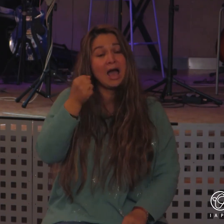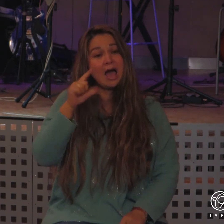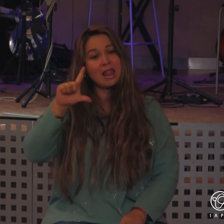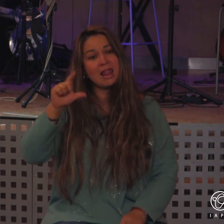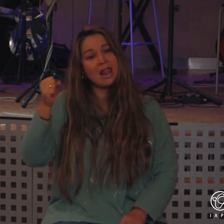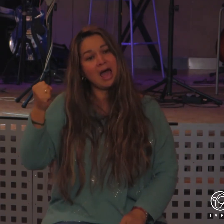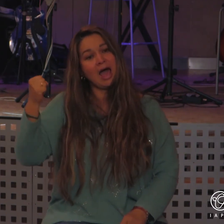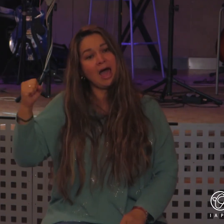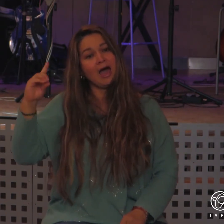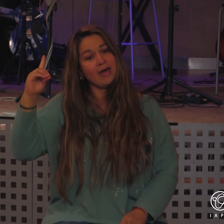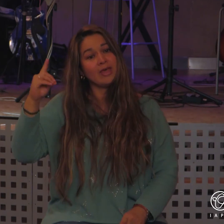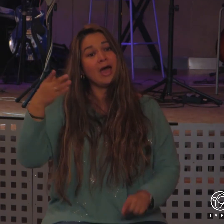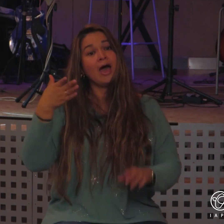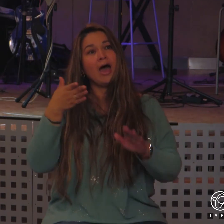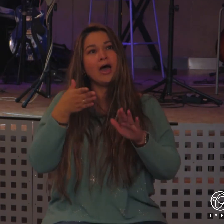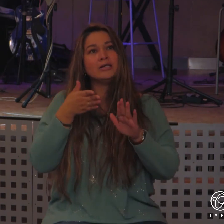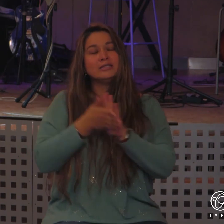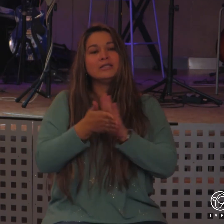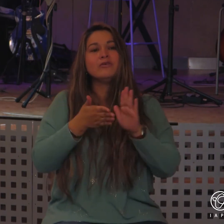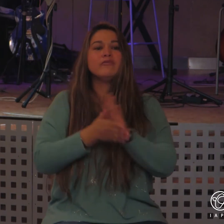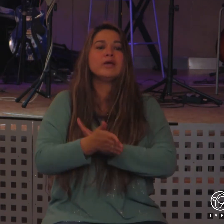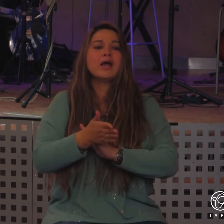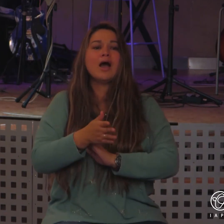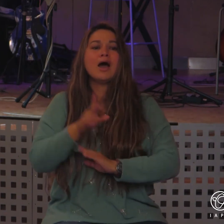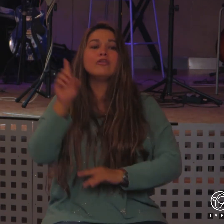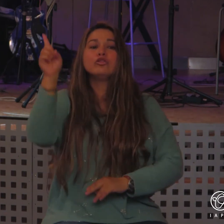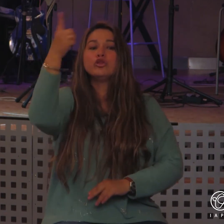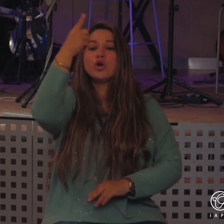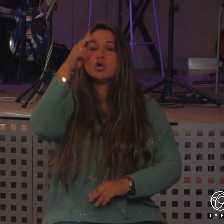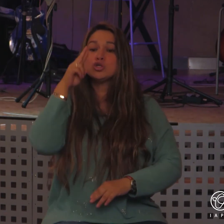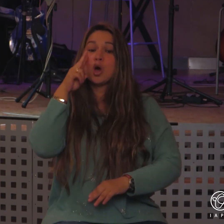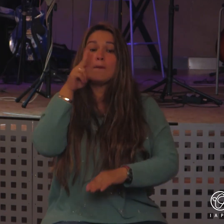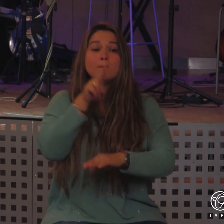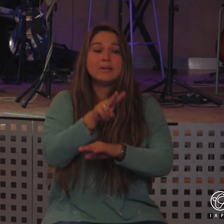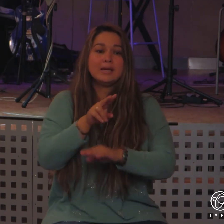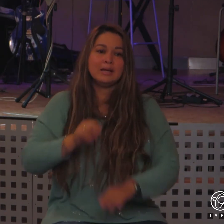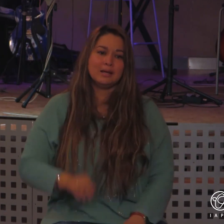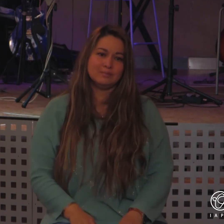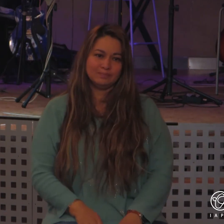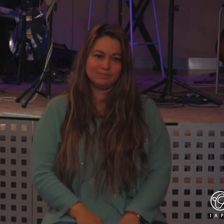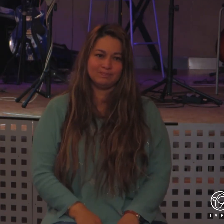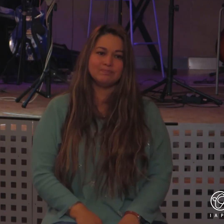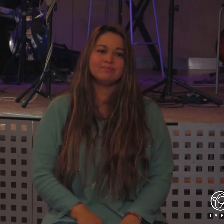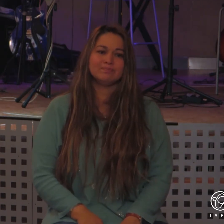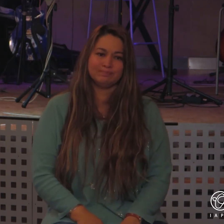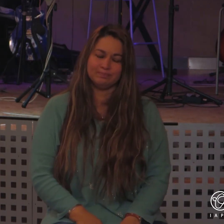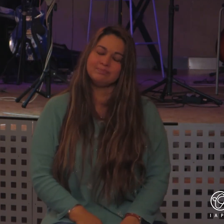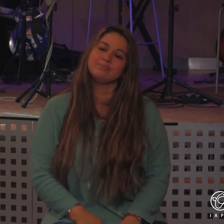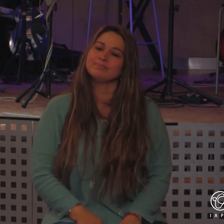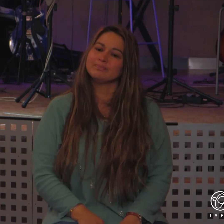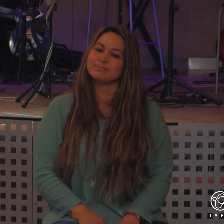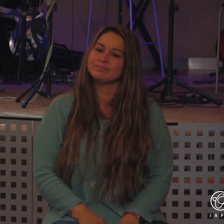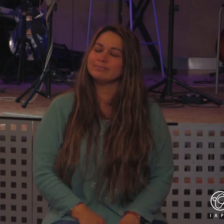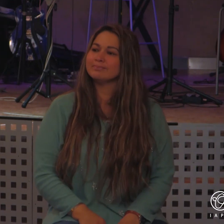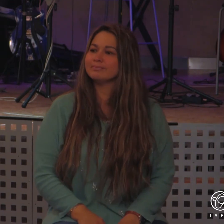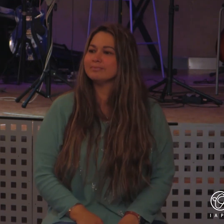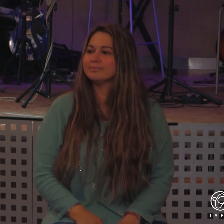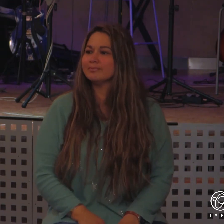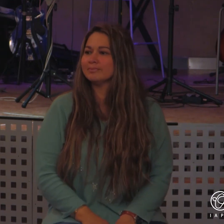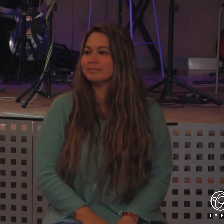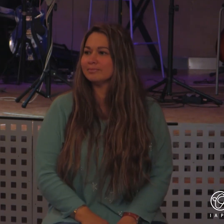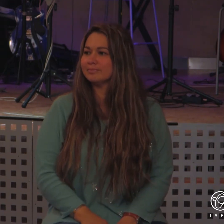interesante. Dios vigila. Pues si acaso te he perdido ya, te voy a